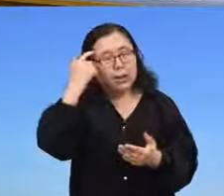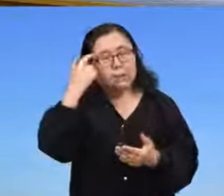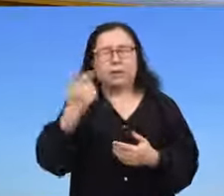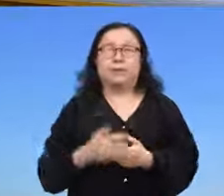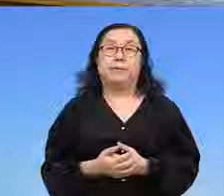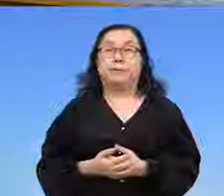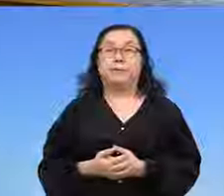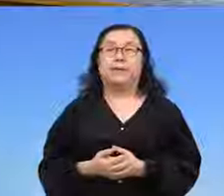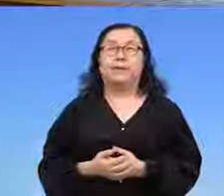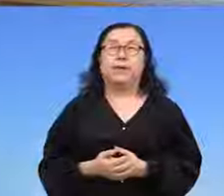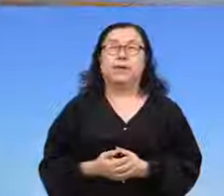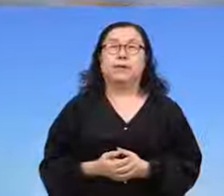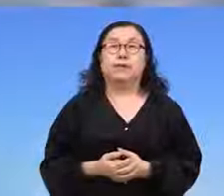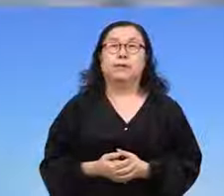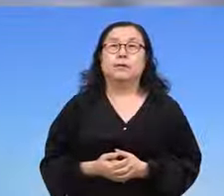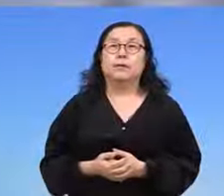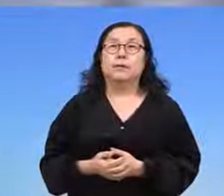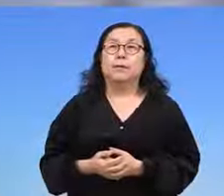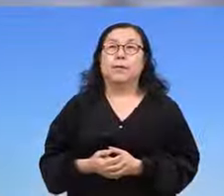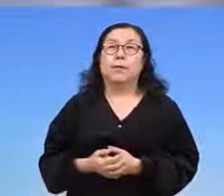생각하거든요.